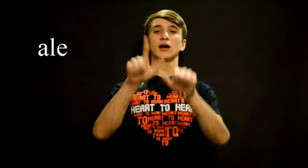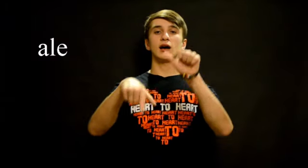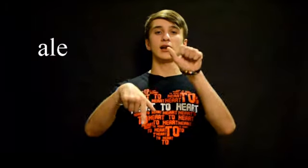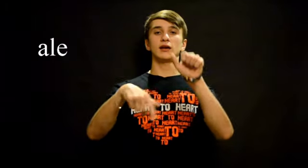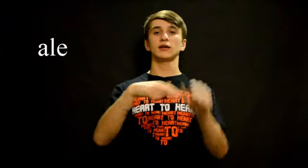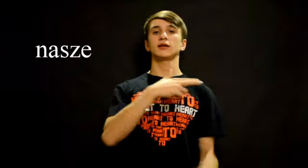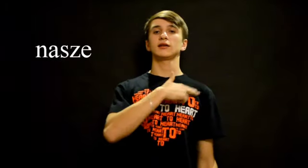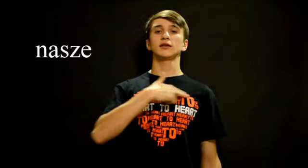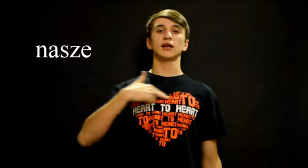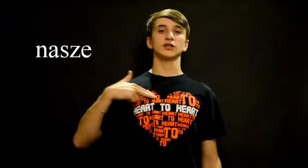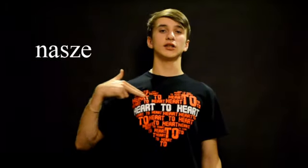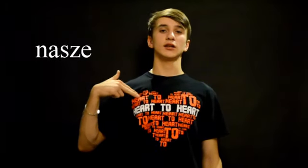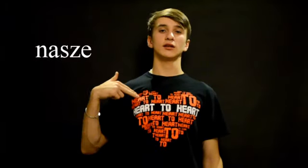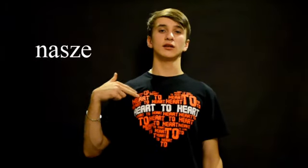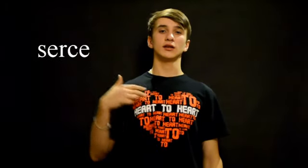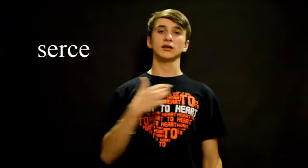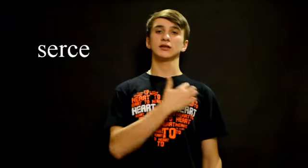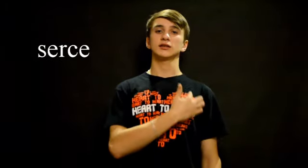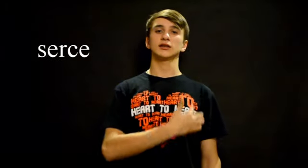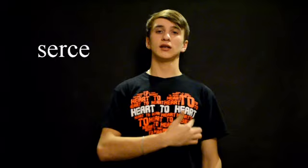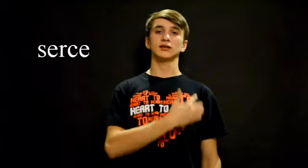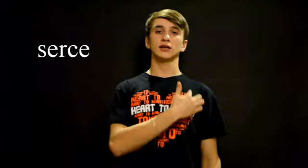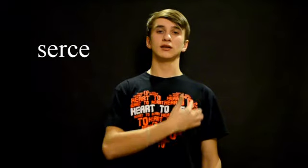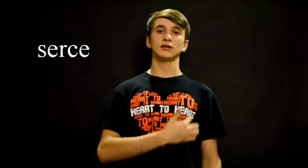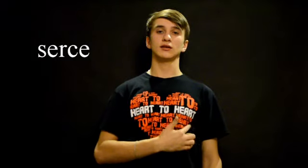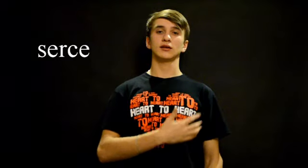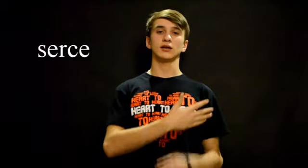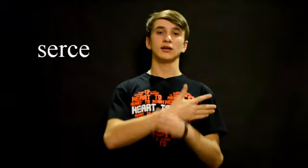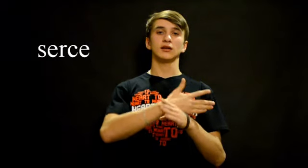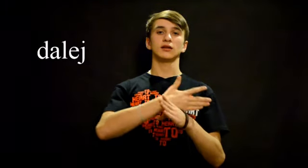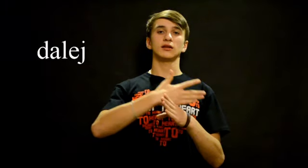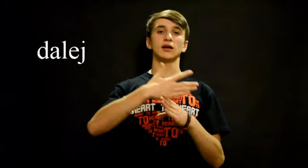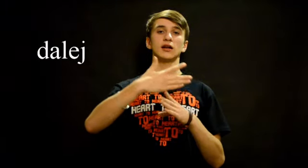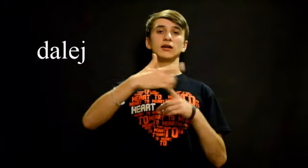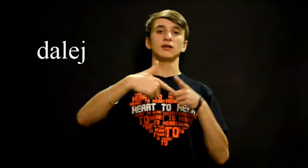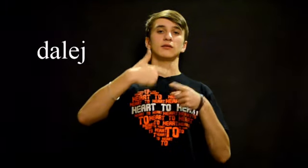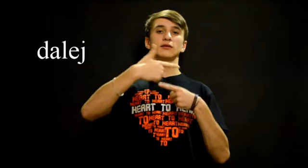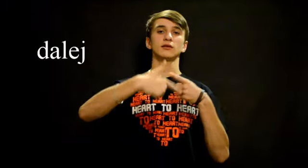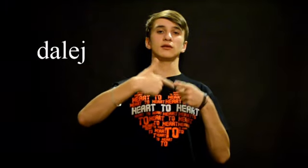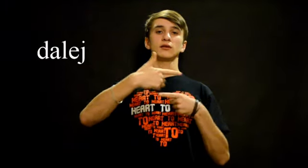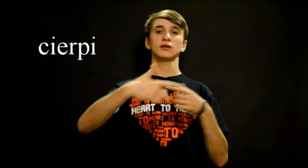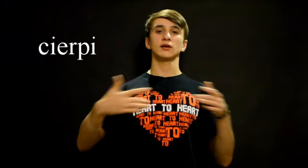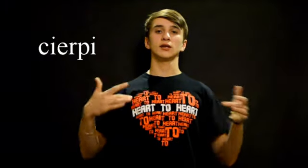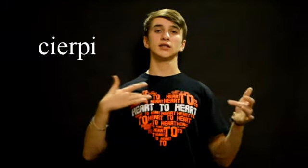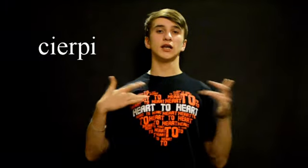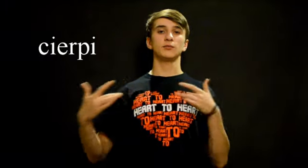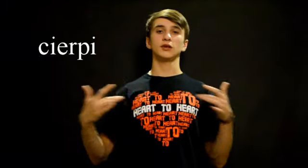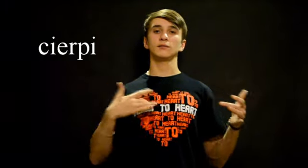żal. Płynąłem z nurtem w rzece, on wywrócił mnie na port. Płynę na front, pod prąd, pełny wyrzeczeń krok. Potrzebujemy siebie,